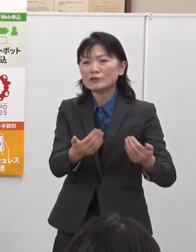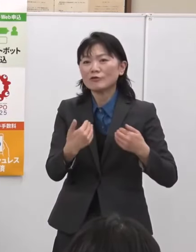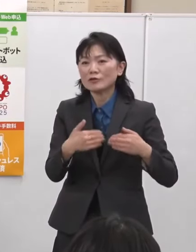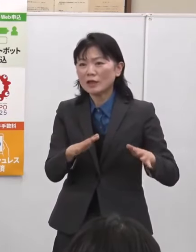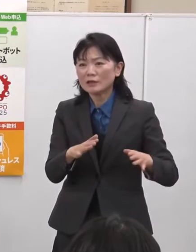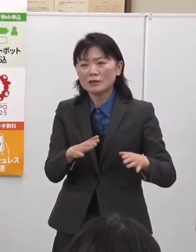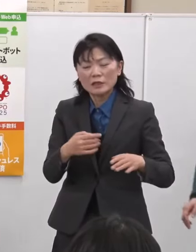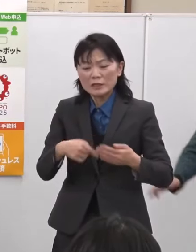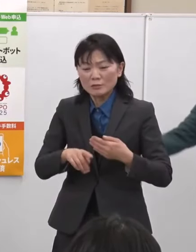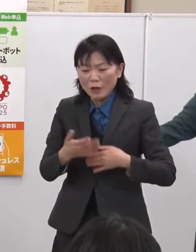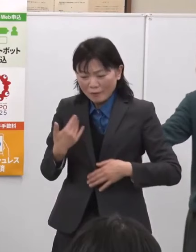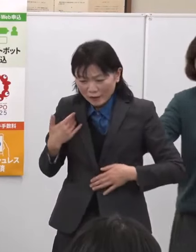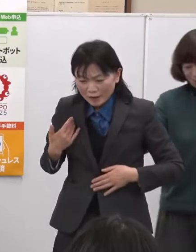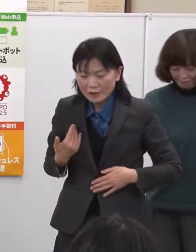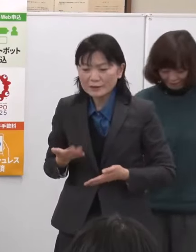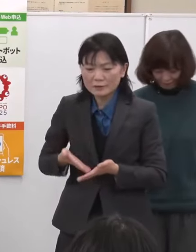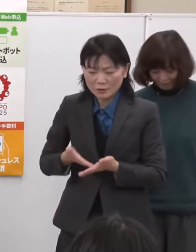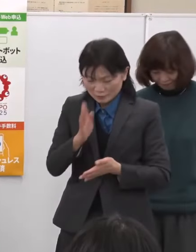ただけますか。